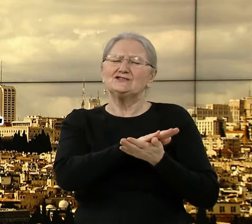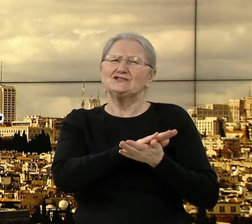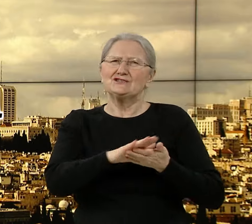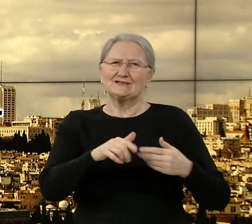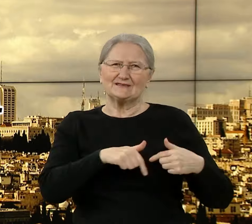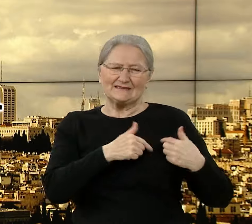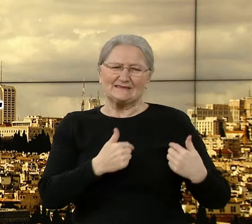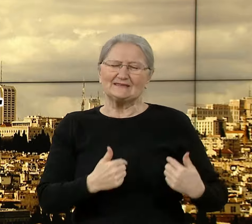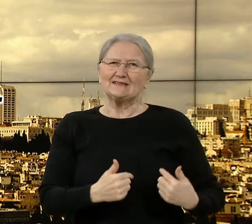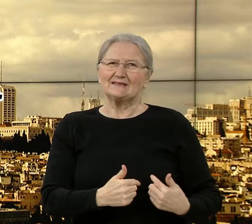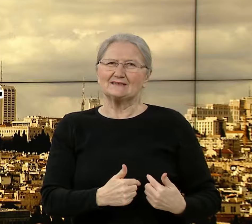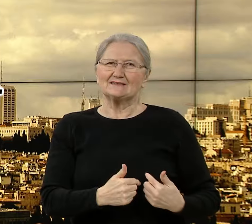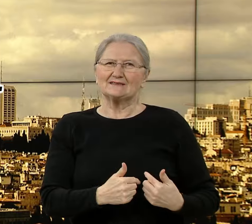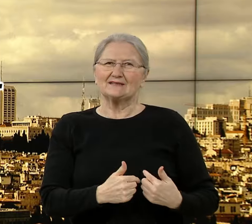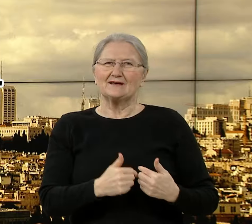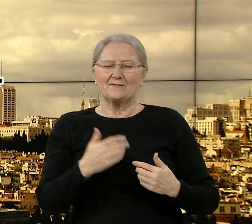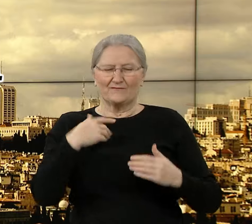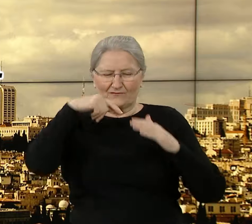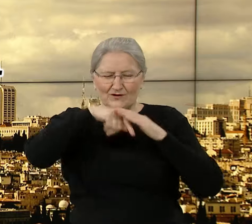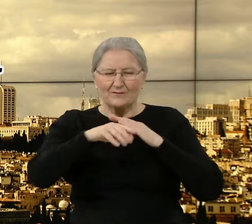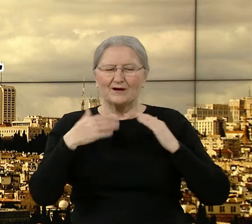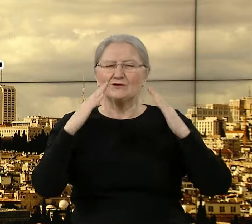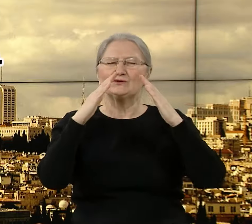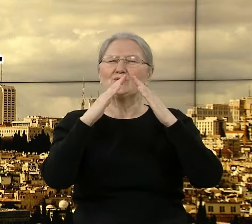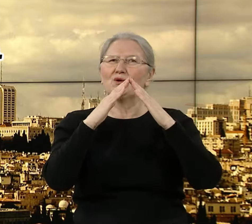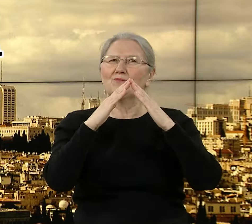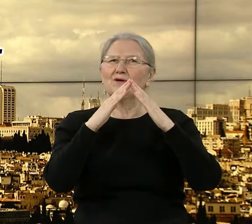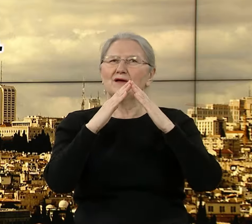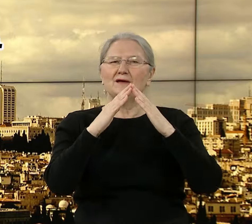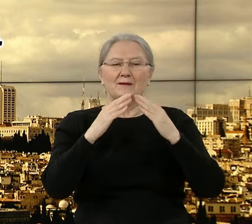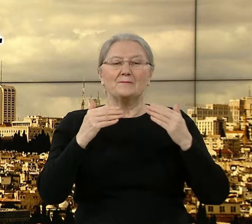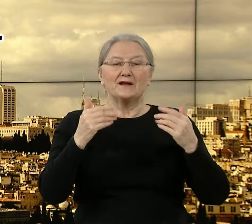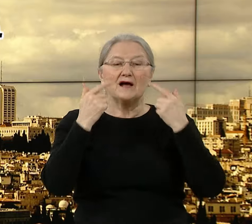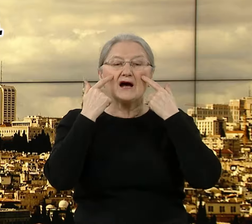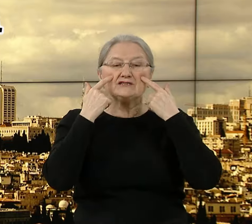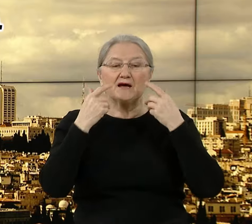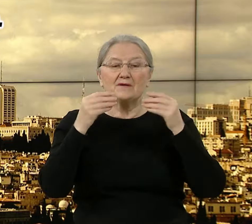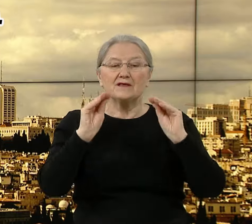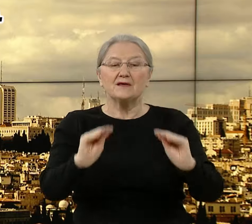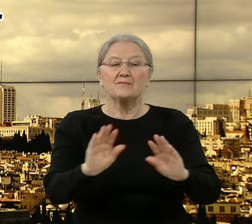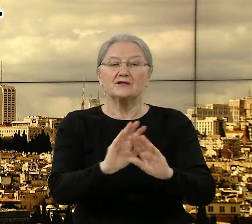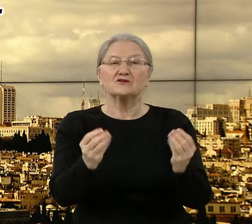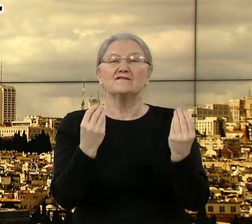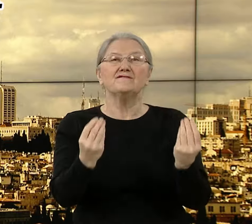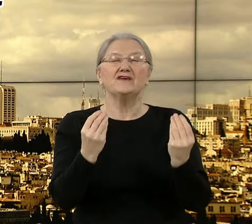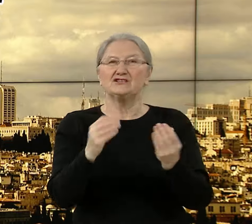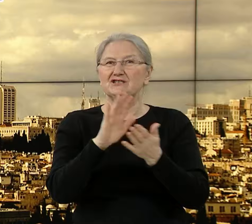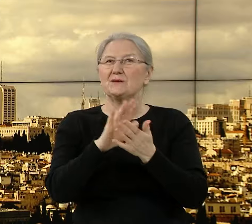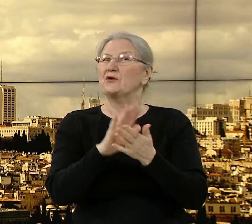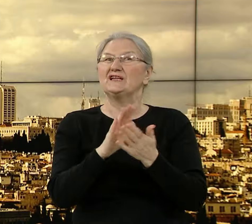непорочности моего сердца Посреди дома моего. Не положу пред очами моими Вещи